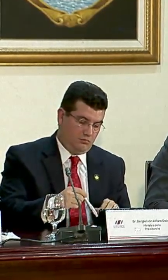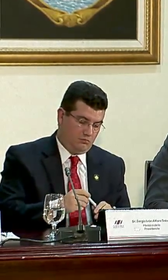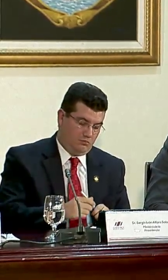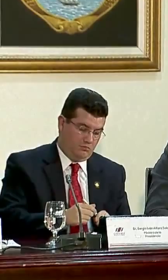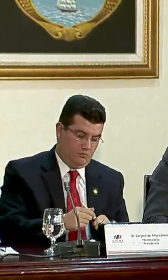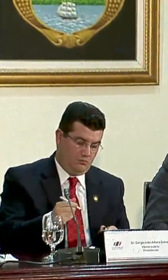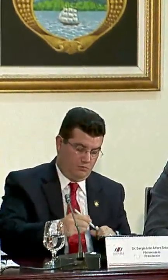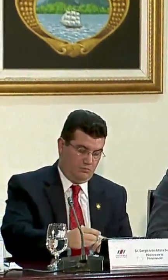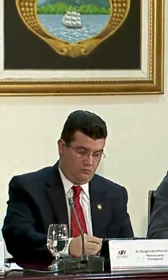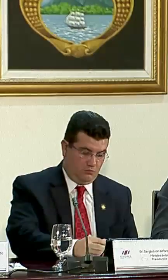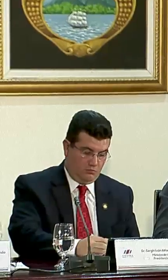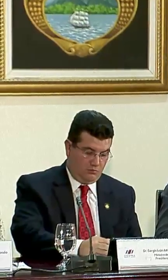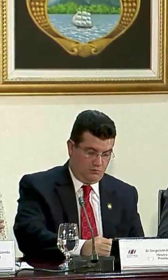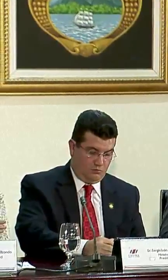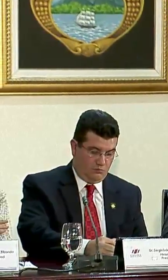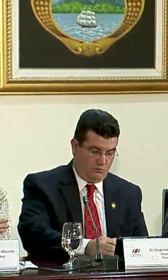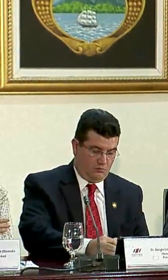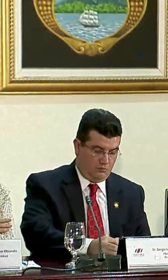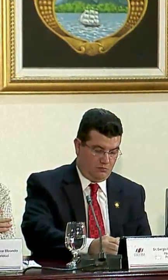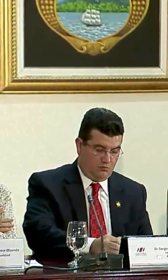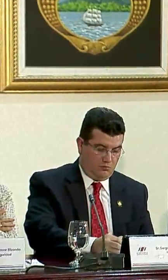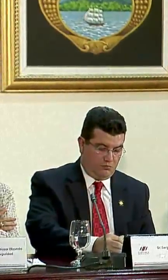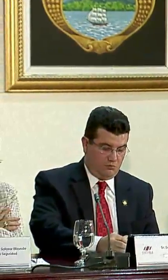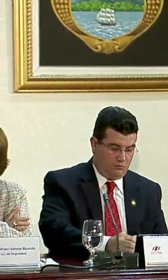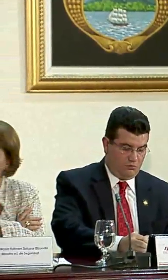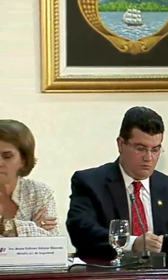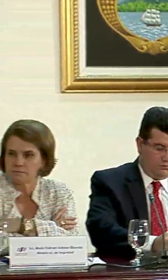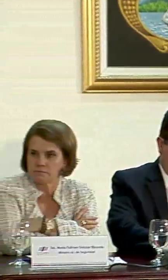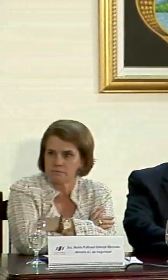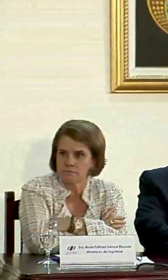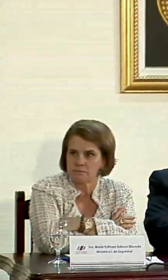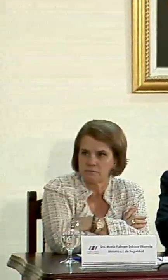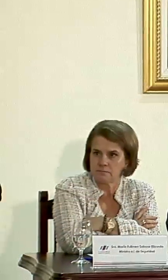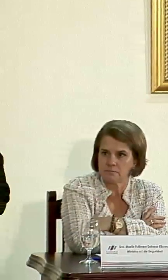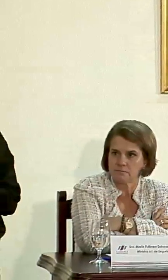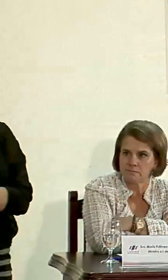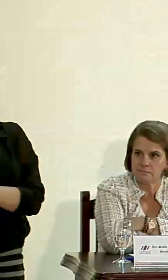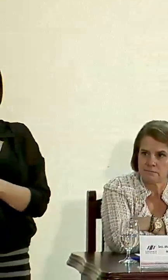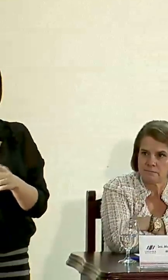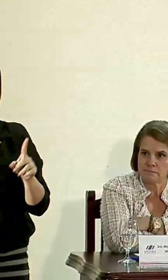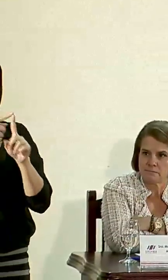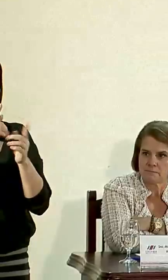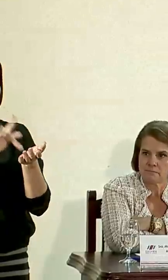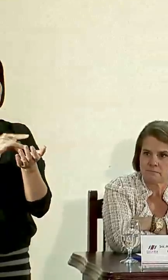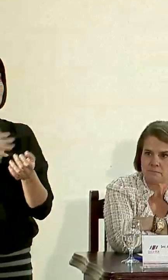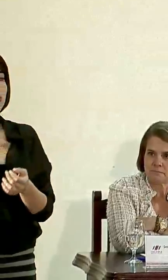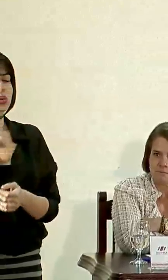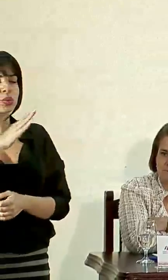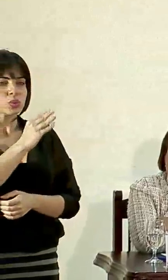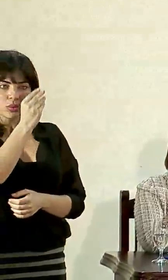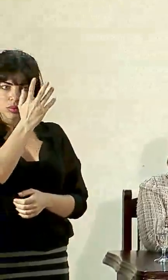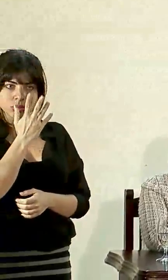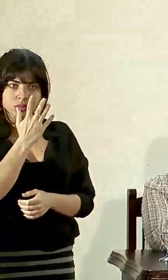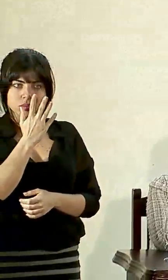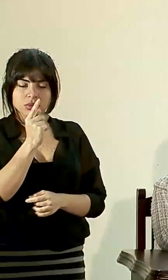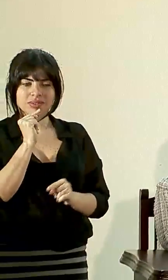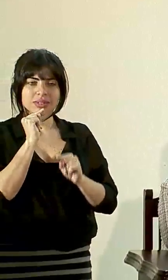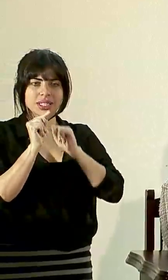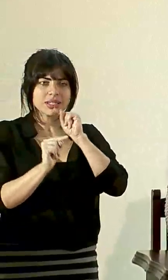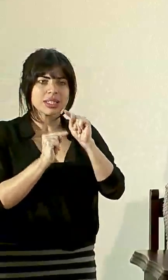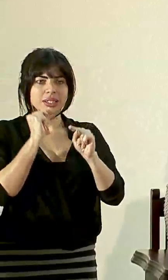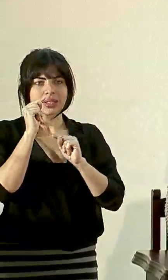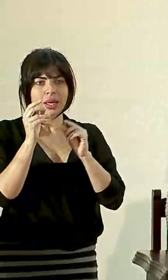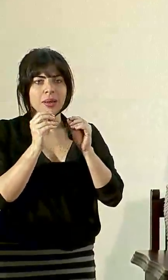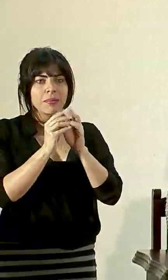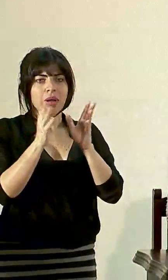Buenas tardes. Presidente, sobre el uso de la marihuana con fines medicinales, me gustaría escucharlo de boca suya. La crítica